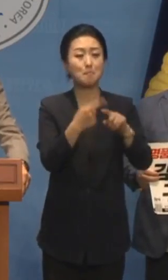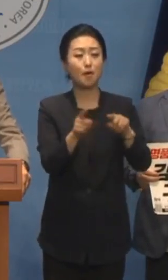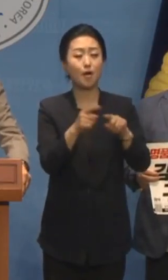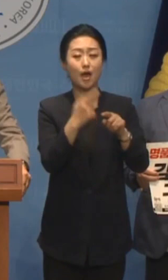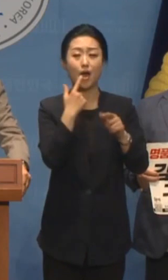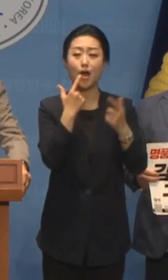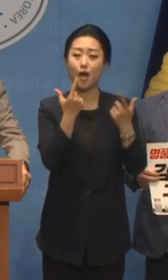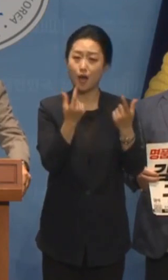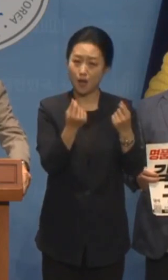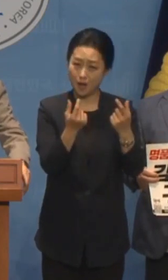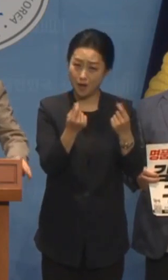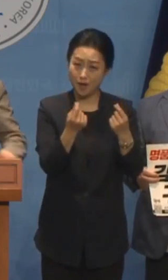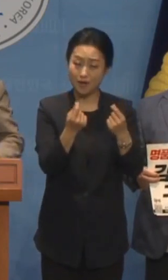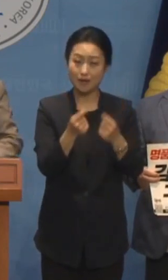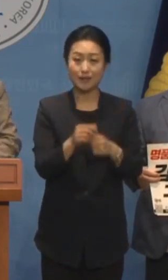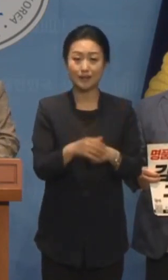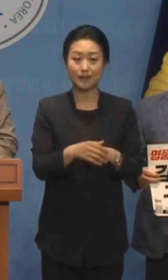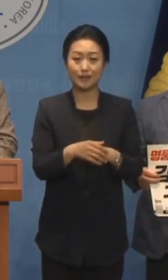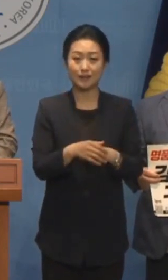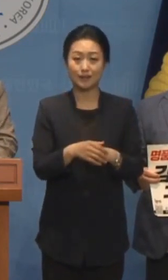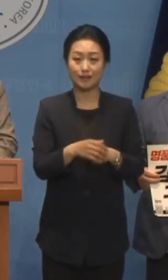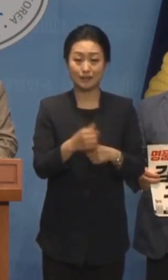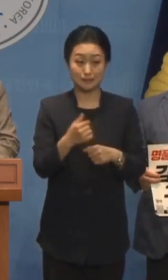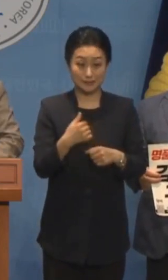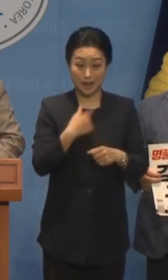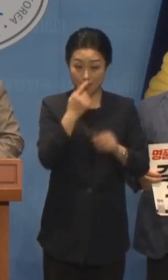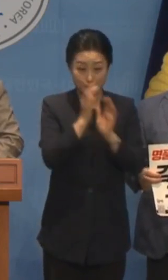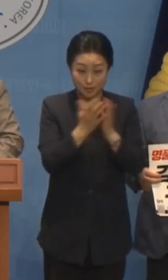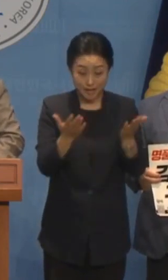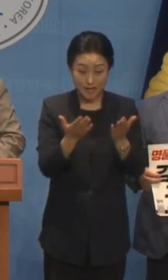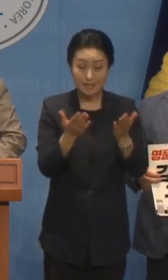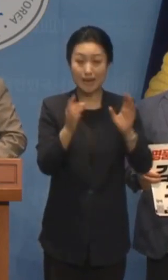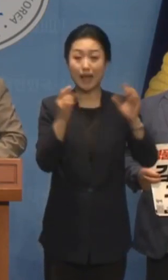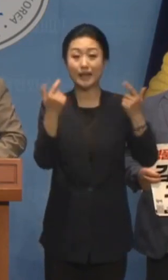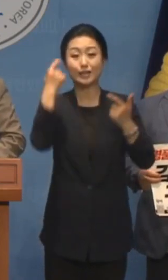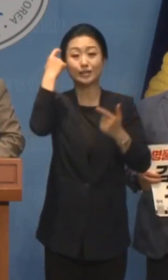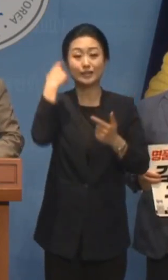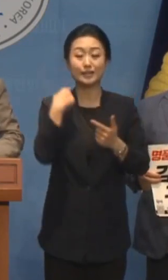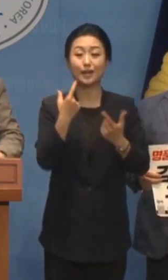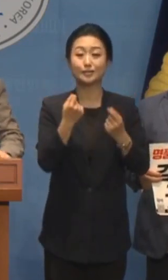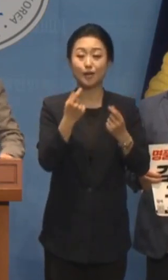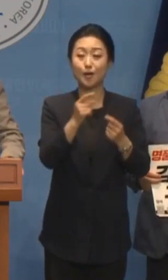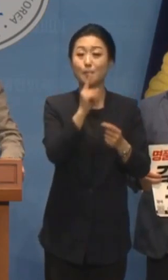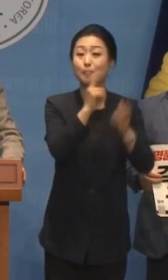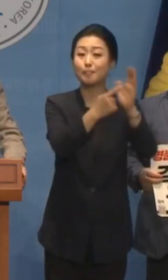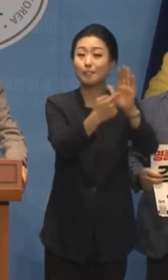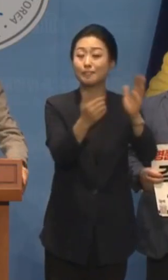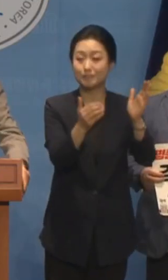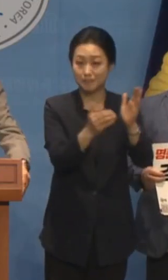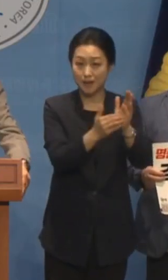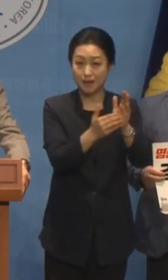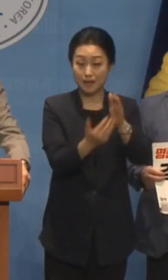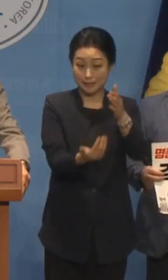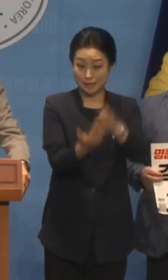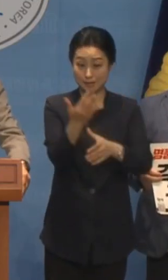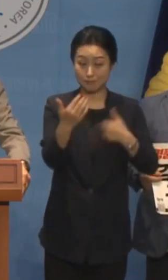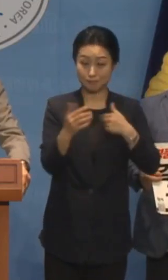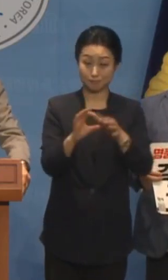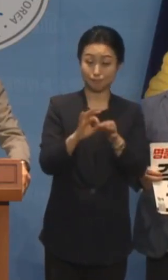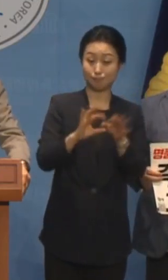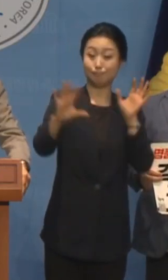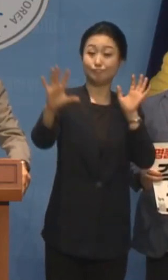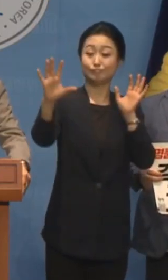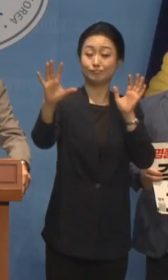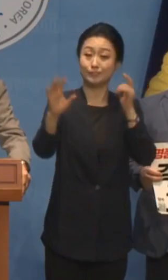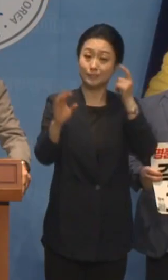정치평론가처럼 그런 3자 발언을 하는지 본인의 의지와 상관없이 이 사건이